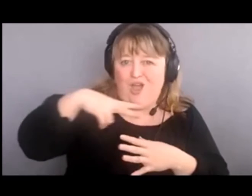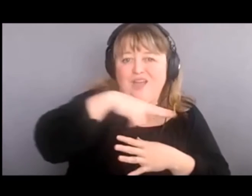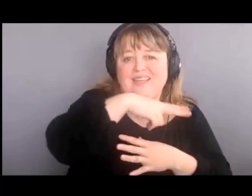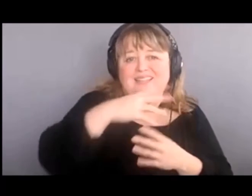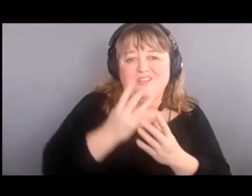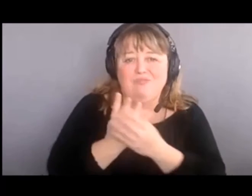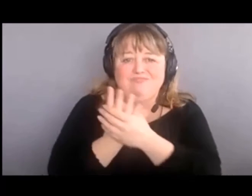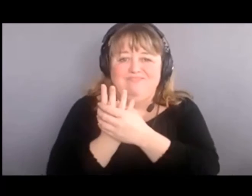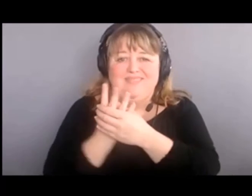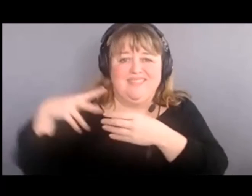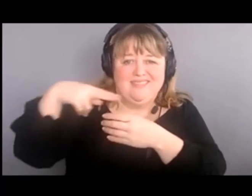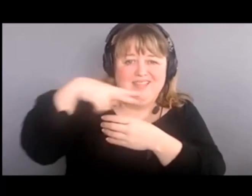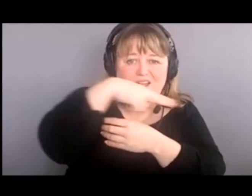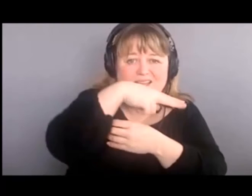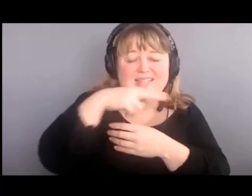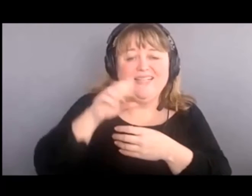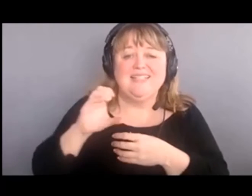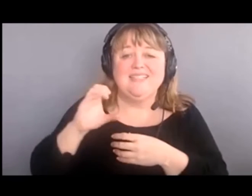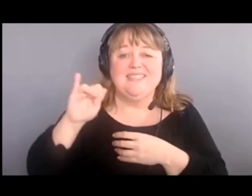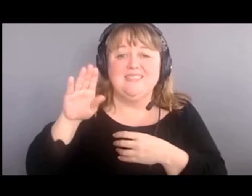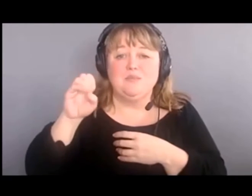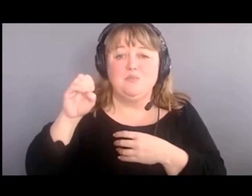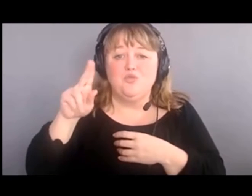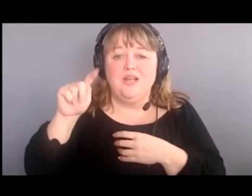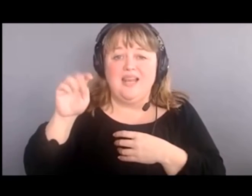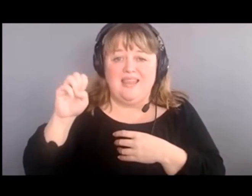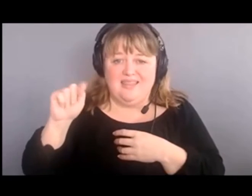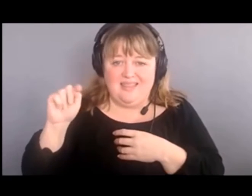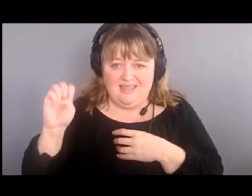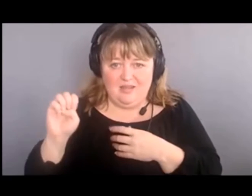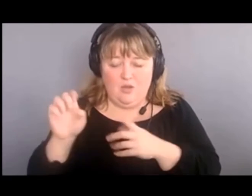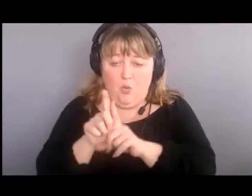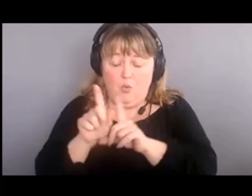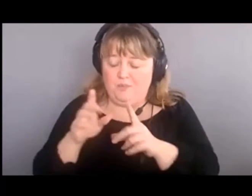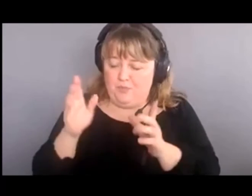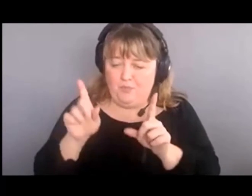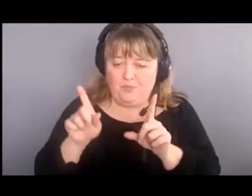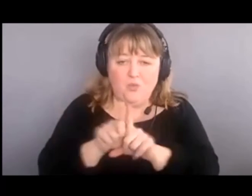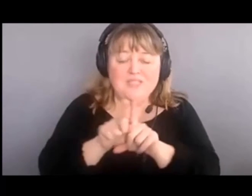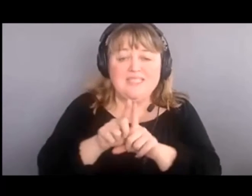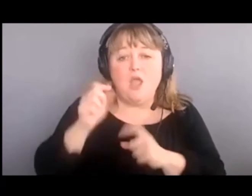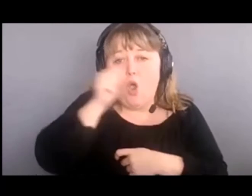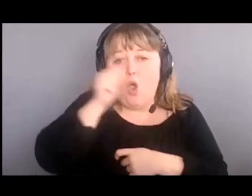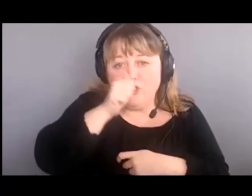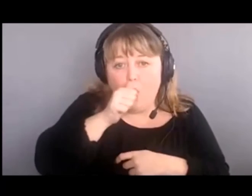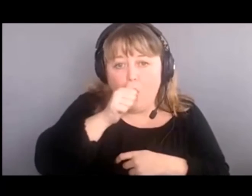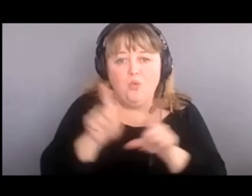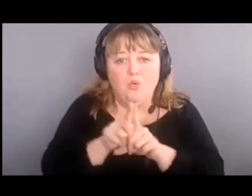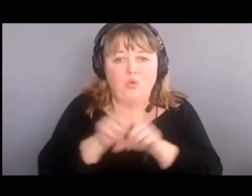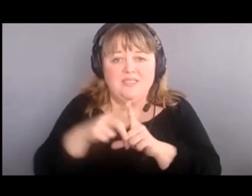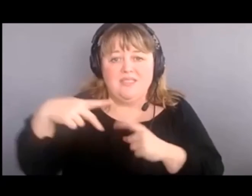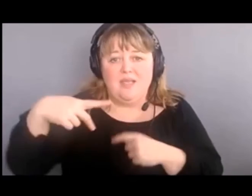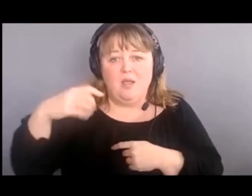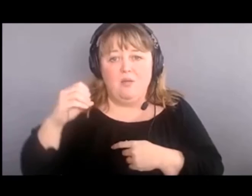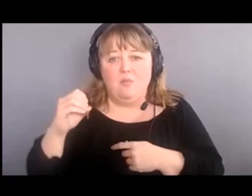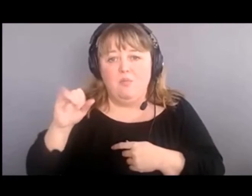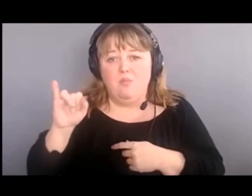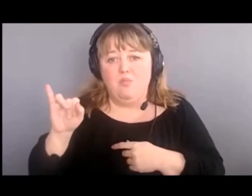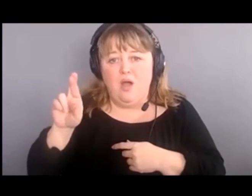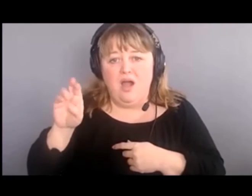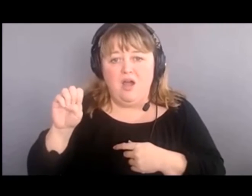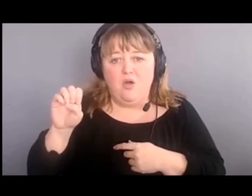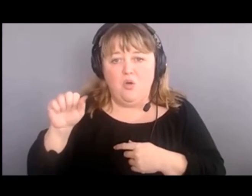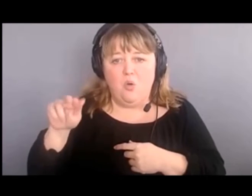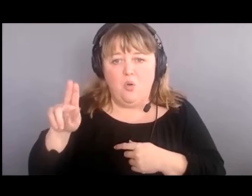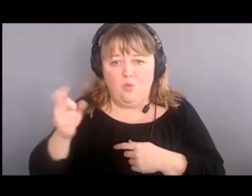et les oignons et ainsi que les poireaux. Nous, ici, on a parti des oignons et de la ciboulette. Donc,